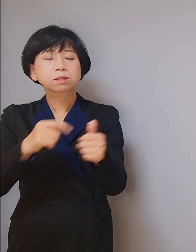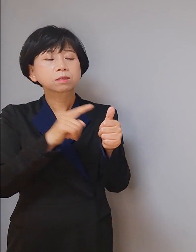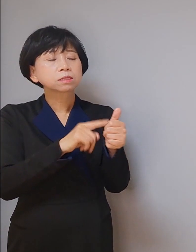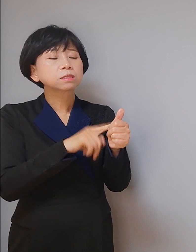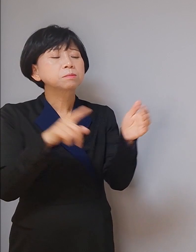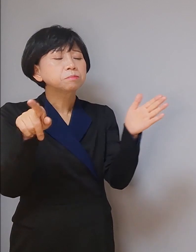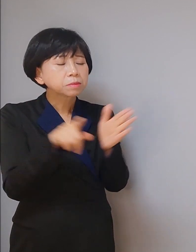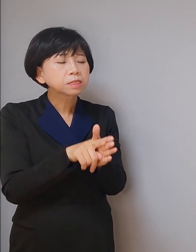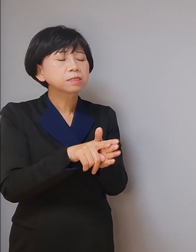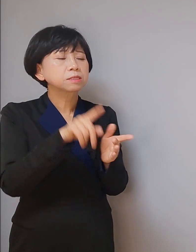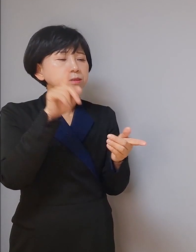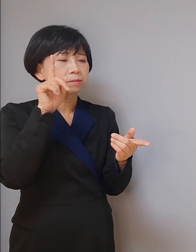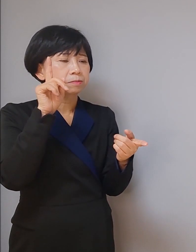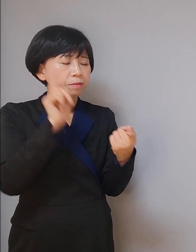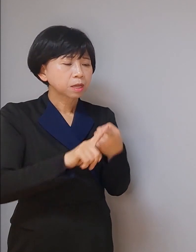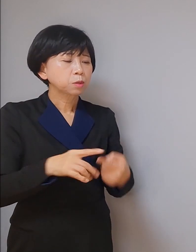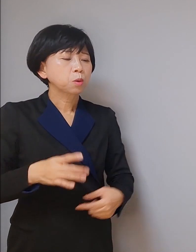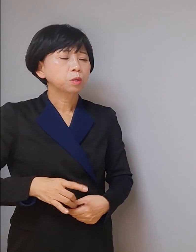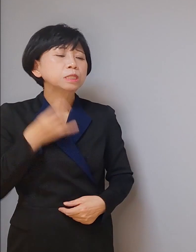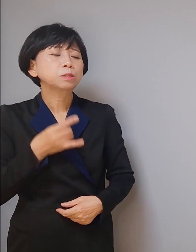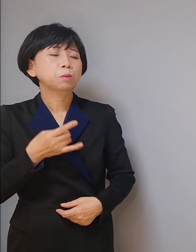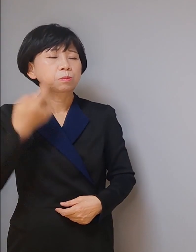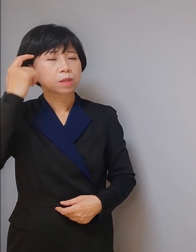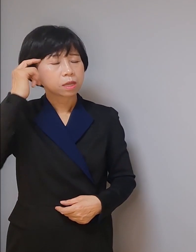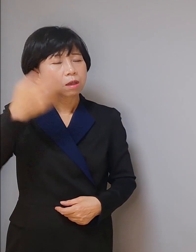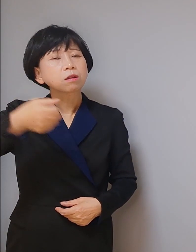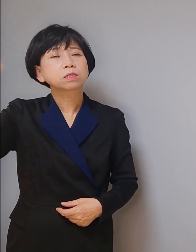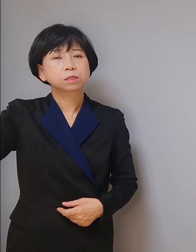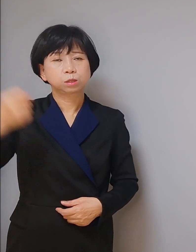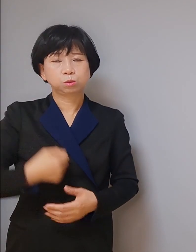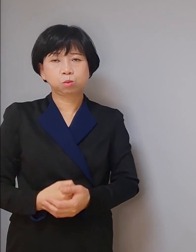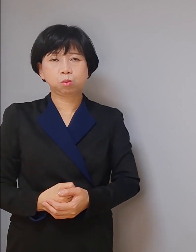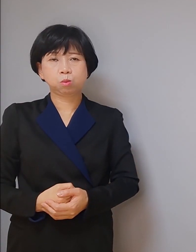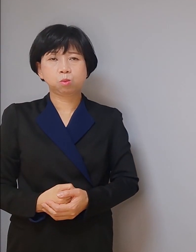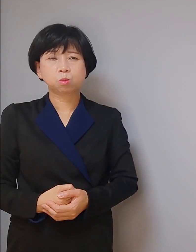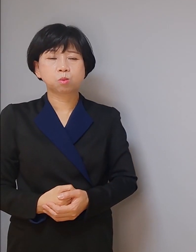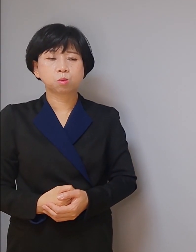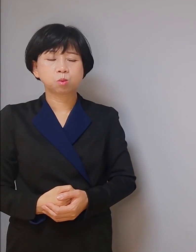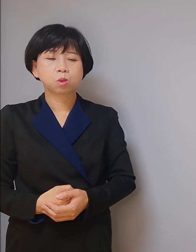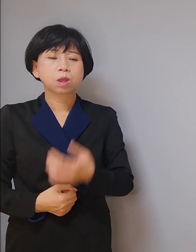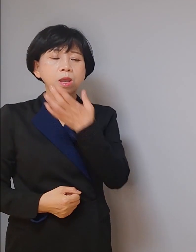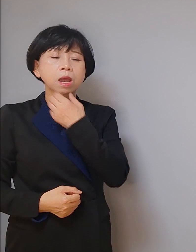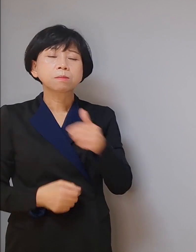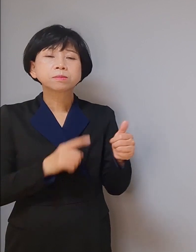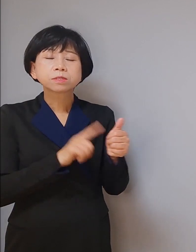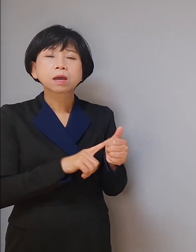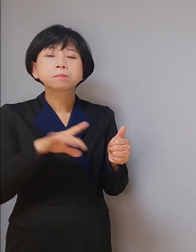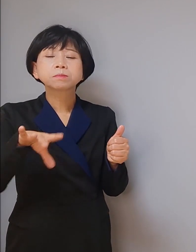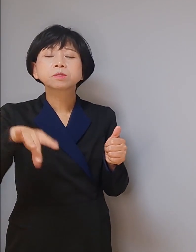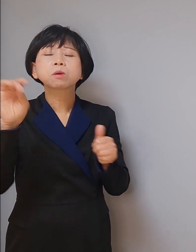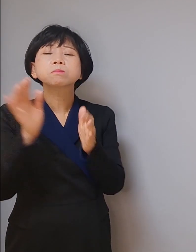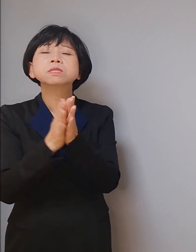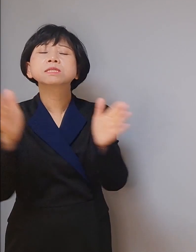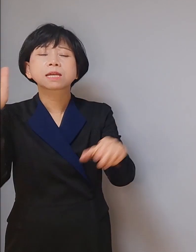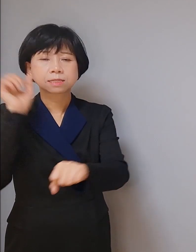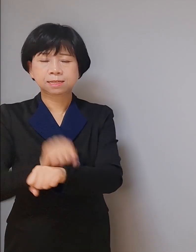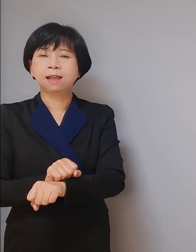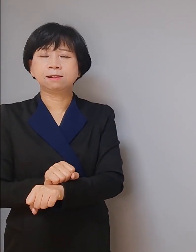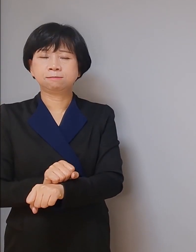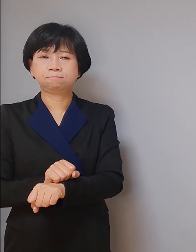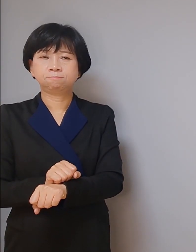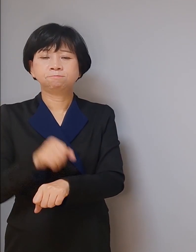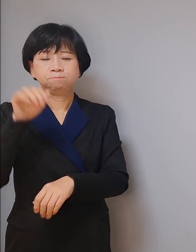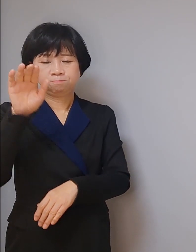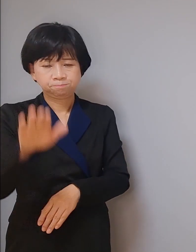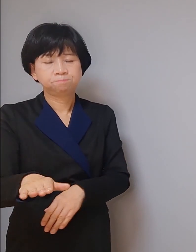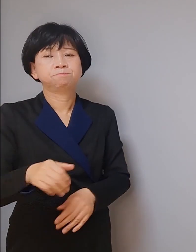의로, 의롭다 여기시고. 아멘. 아브라함은 첫 단추를 잘 끼고 있습니다. 첫 발을 잘 내디디는